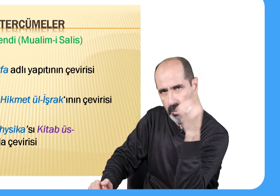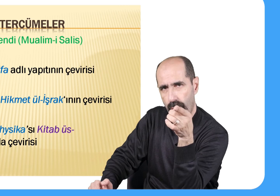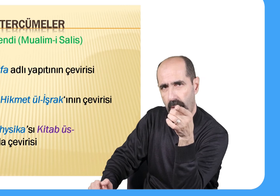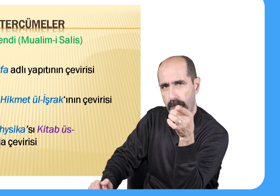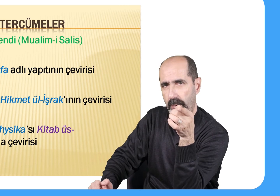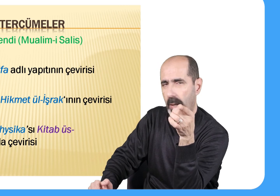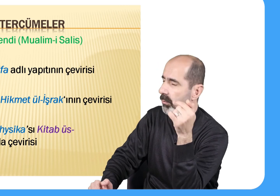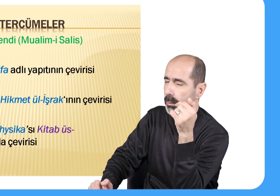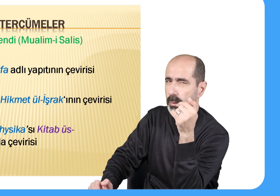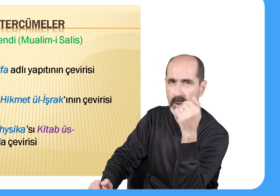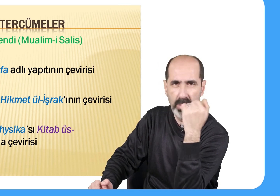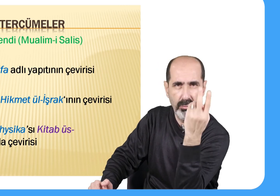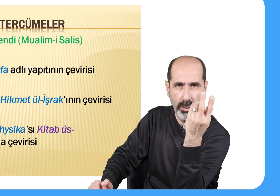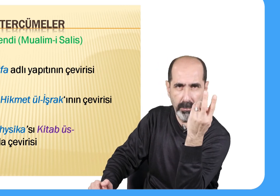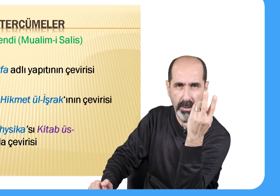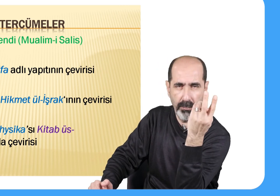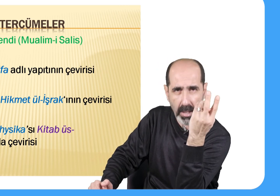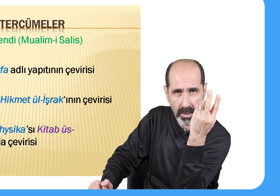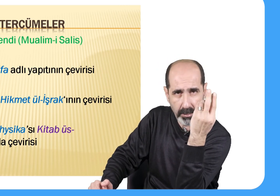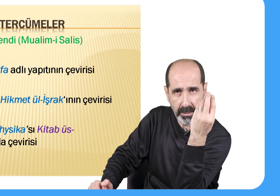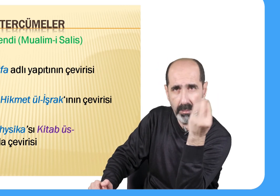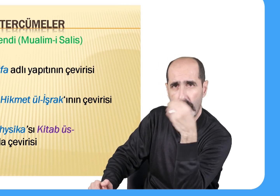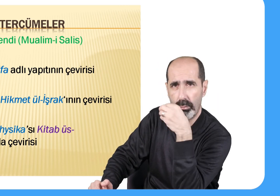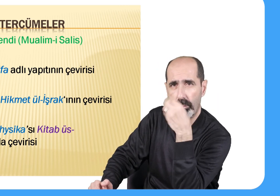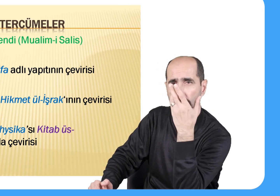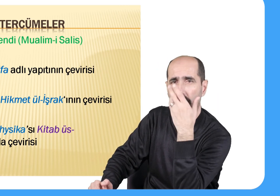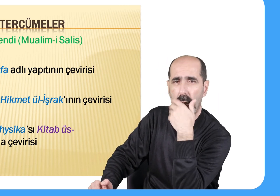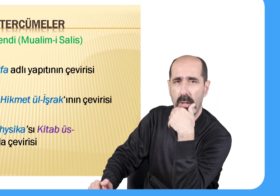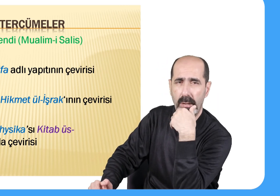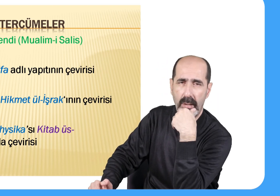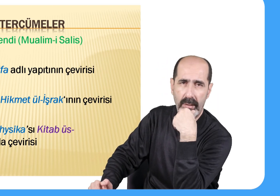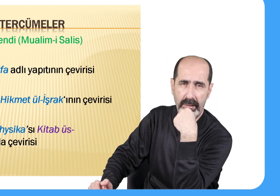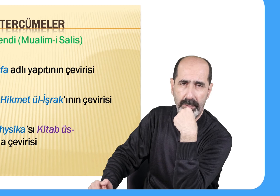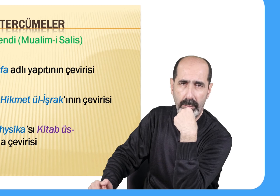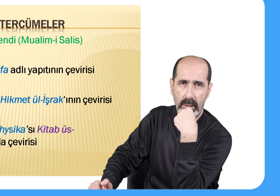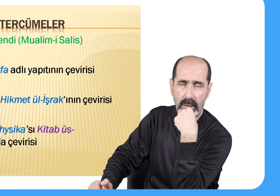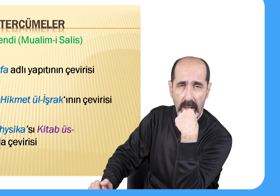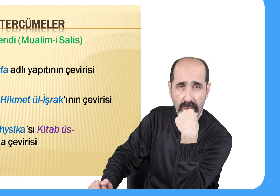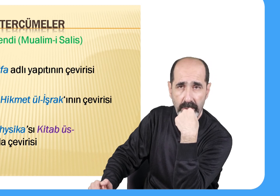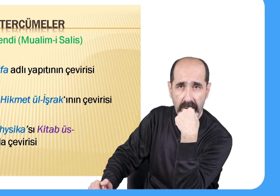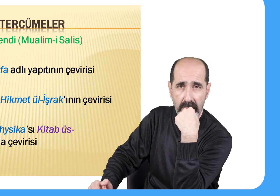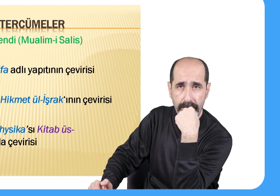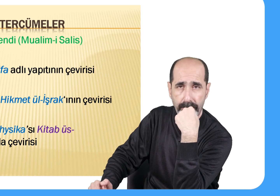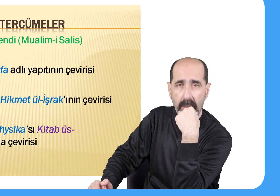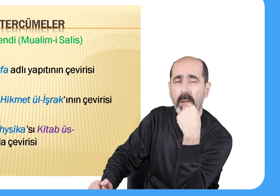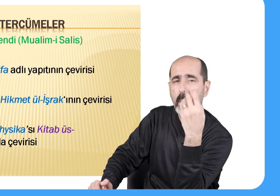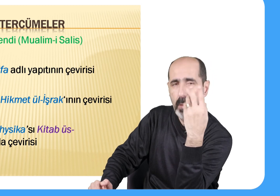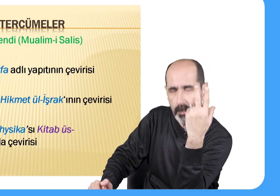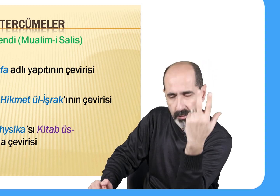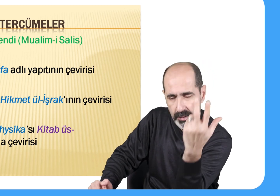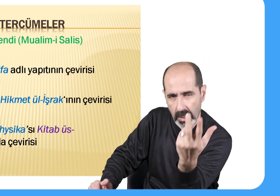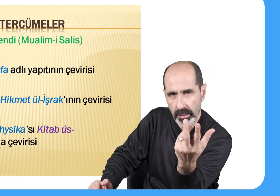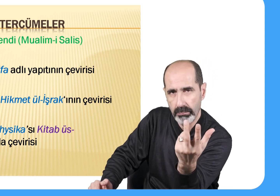birinci öğretmen Aristo dur ikinci öğretmen Farabi dir üçüncüsü yanyalı Esad Efendi olarak karşımıza gelir